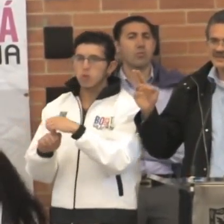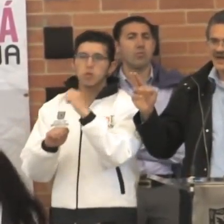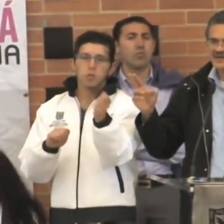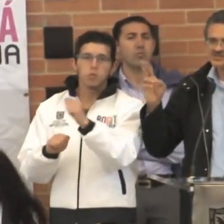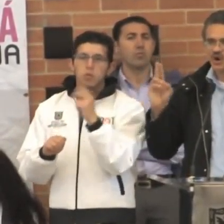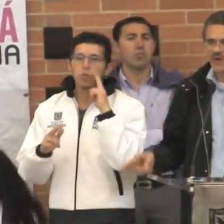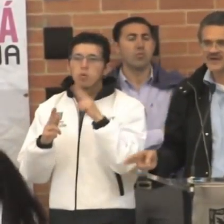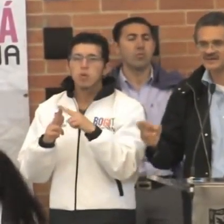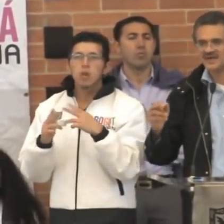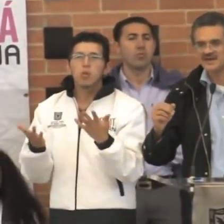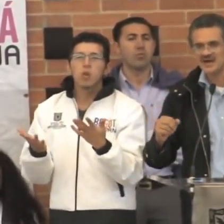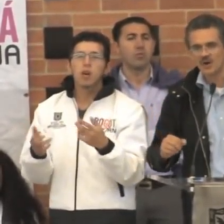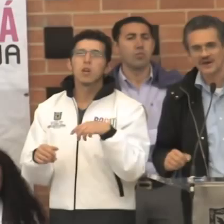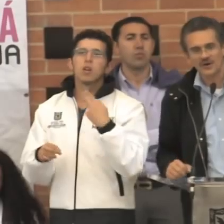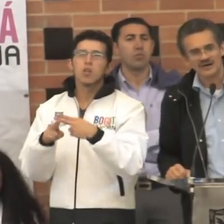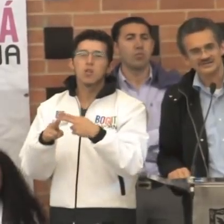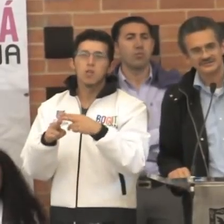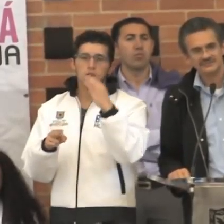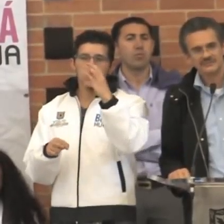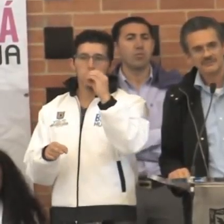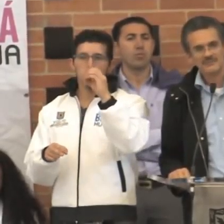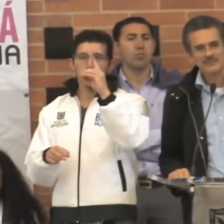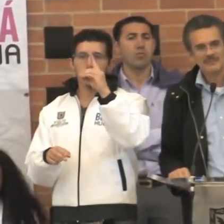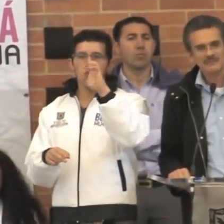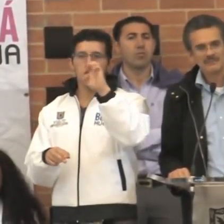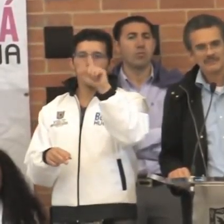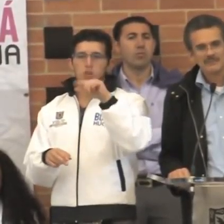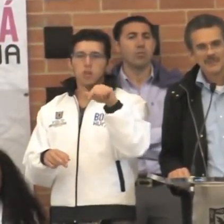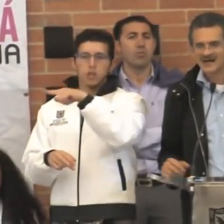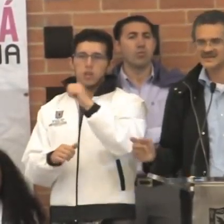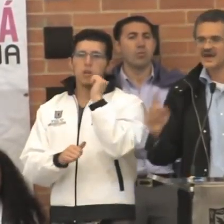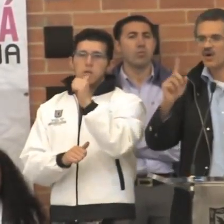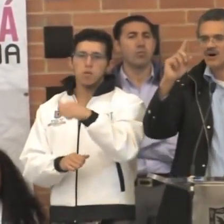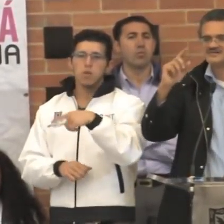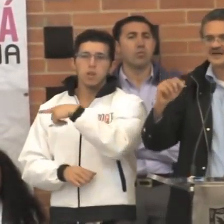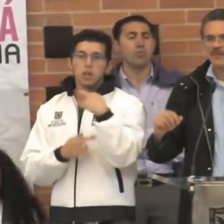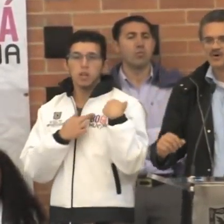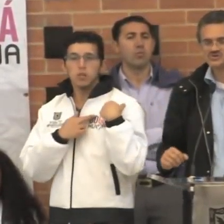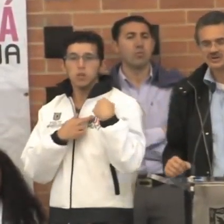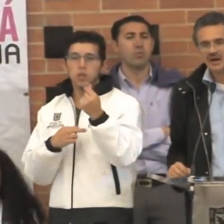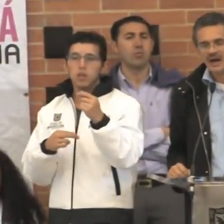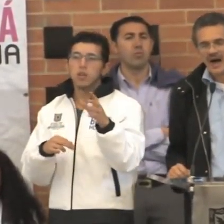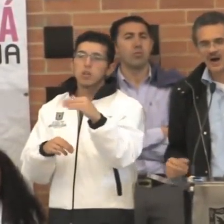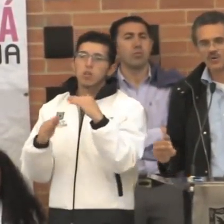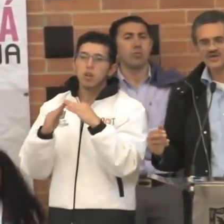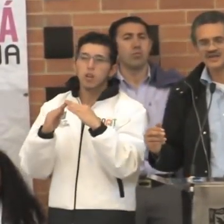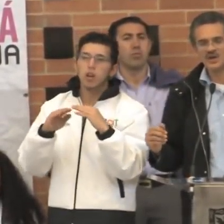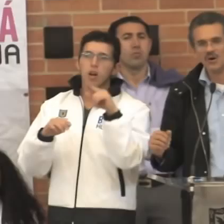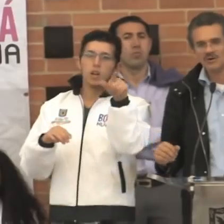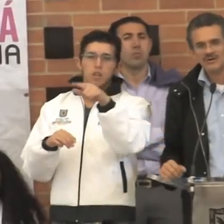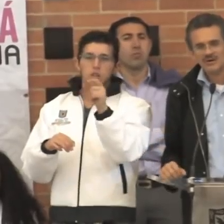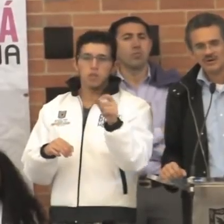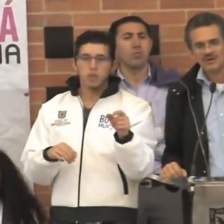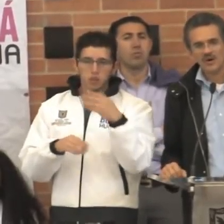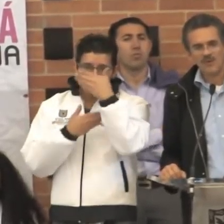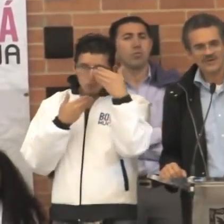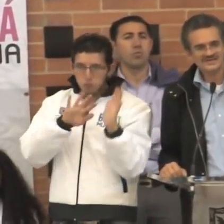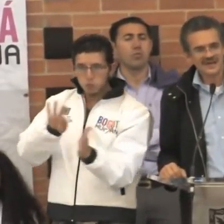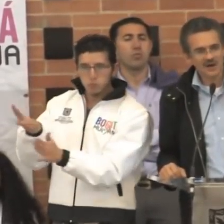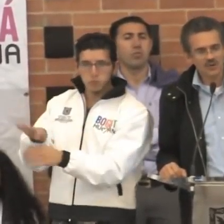y esas entidades codes que dirigía Jorge Rojas. Así que no estamos acudiendo,